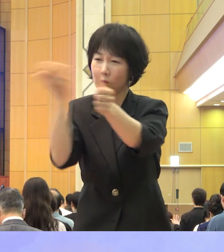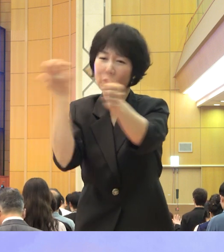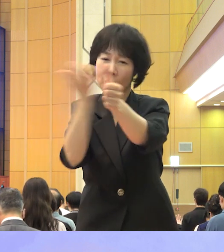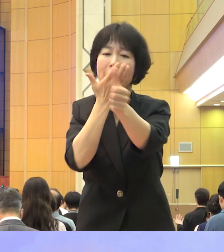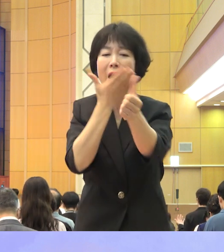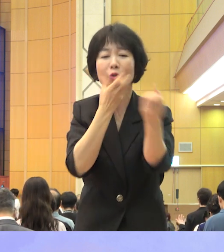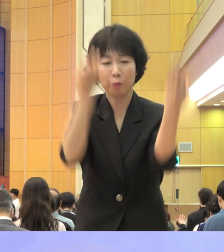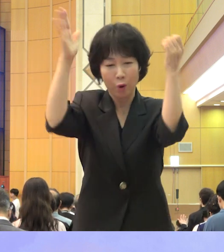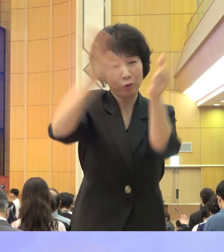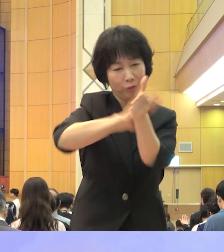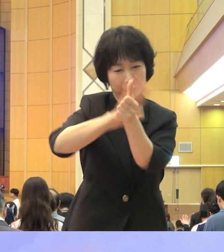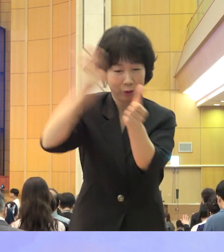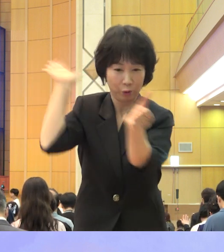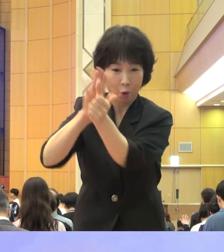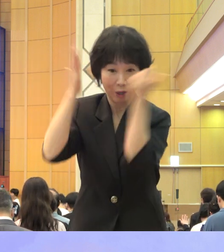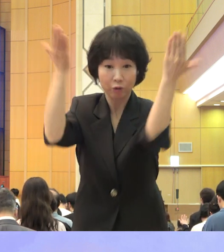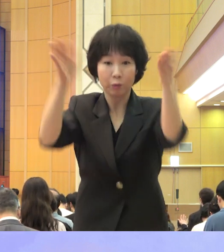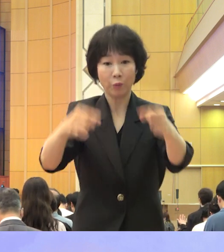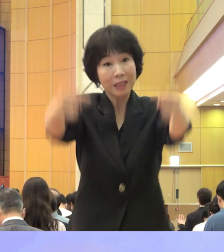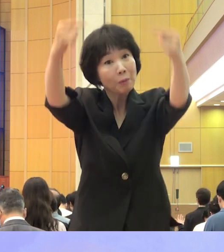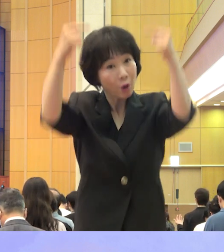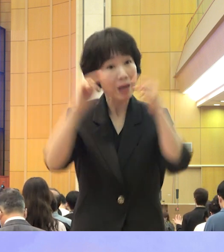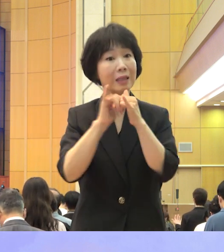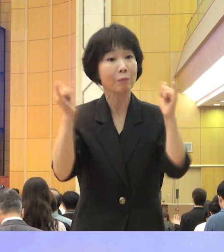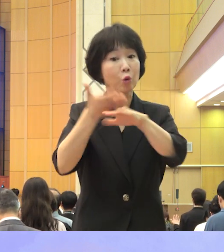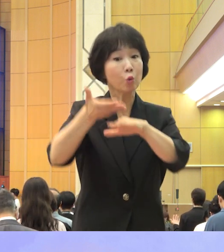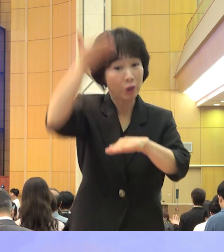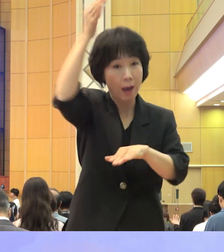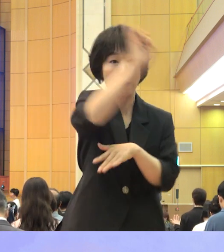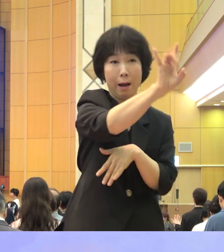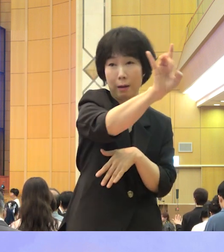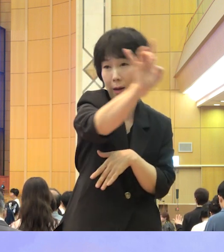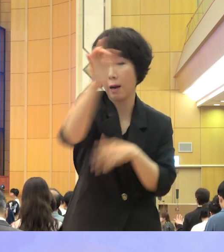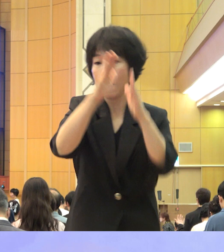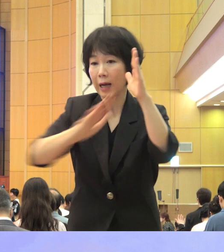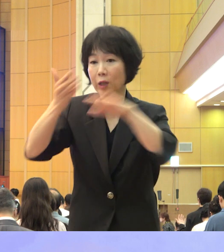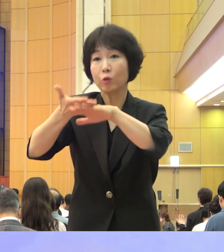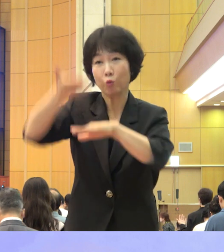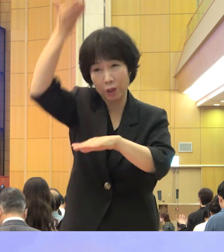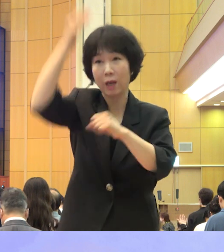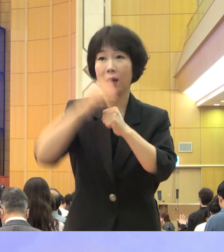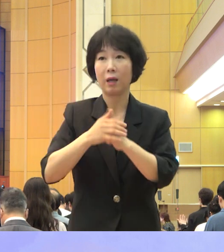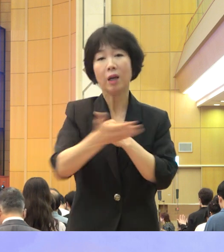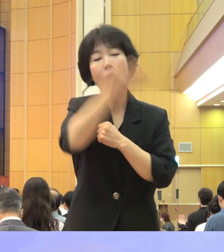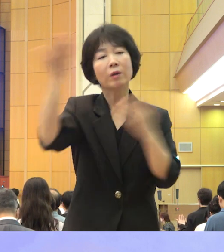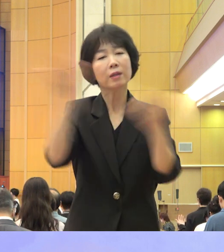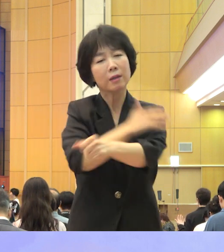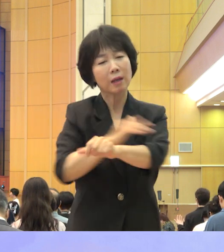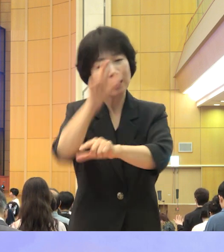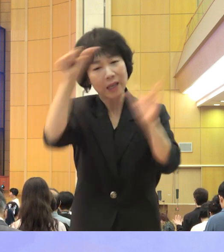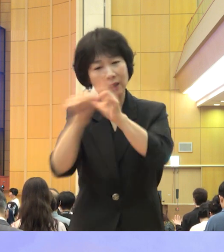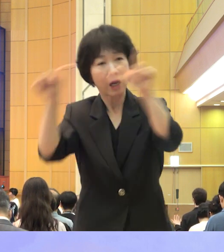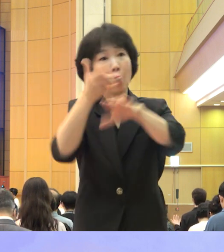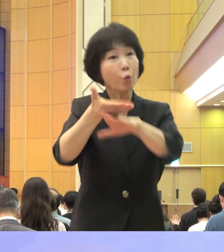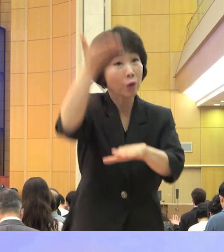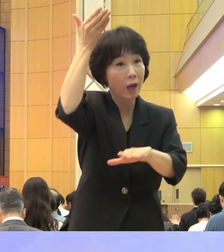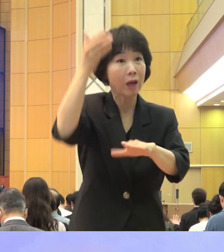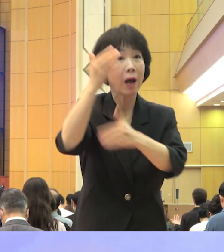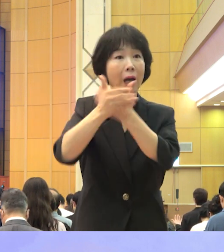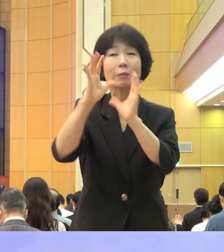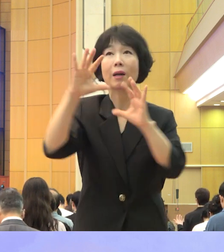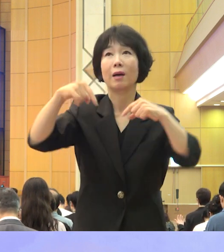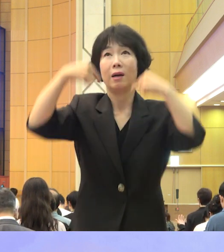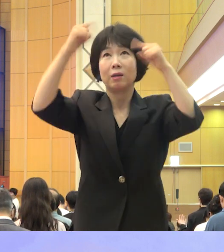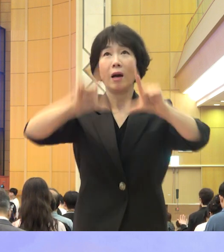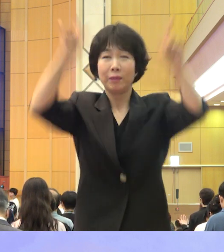능력과 위로하심과 도우심이 오늘 머리 위에, 가정 위에, 여러분 삶 위에, 그리고 주님